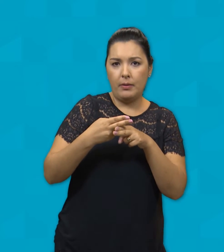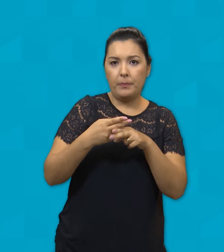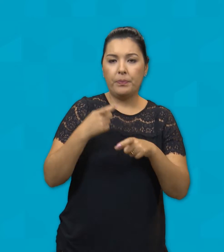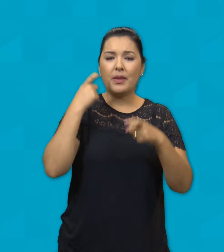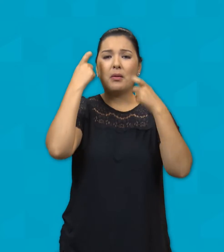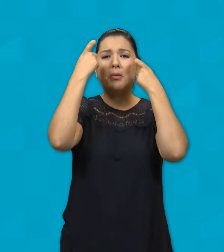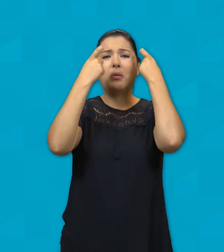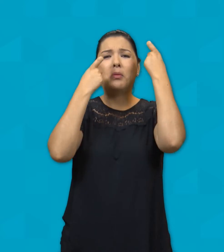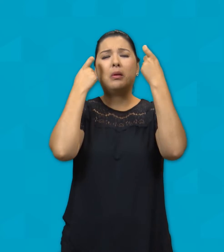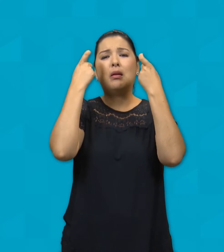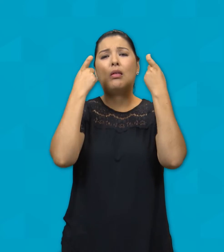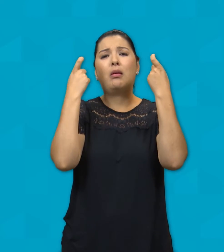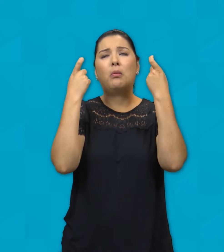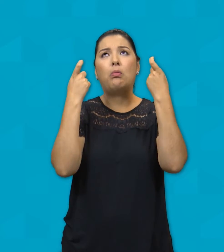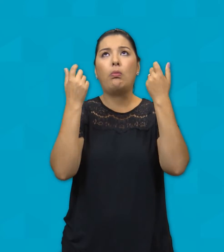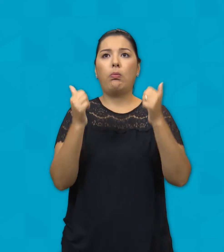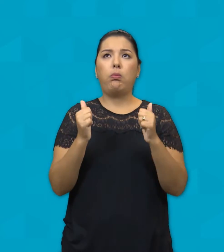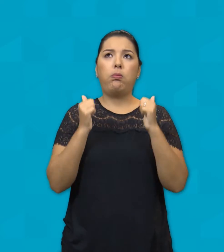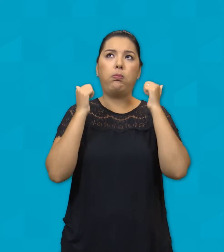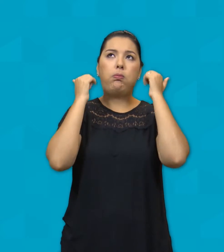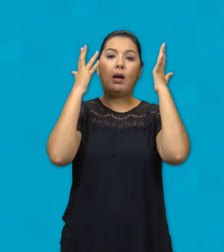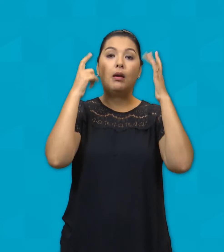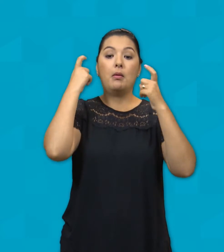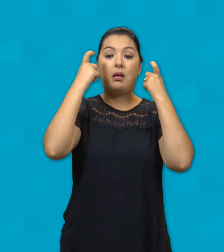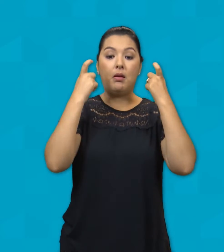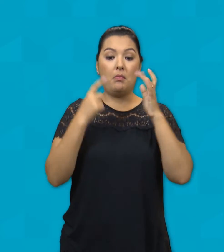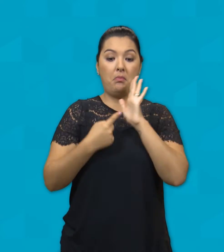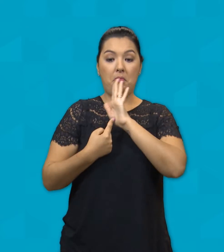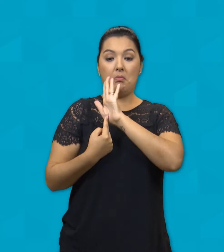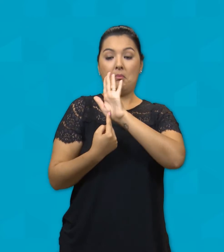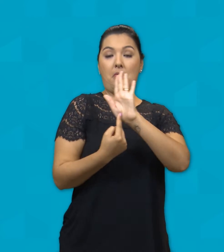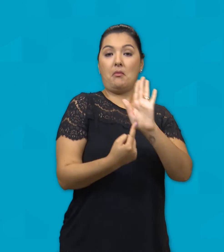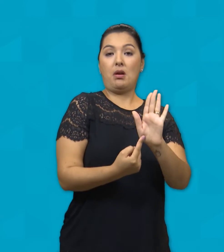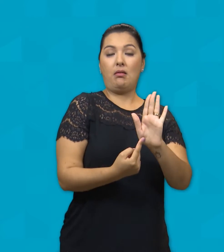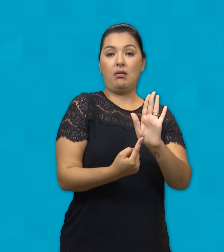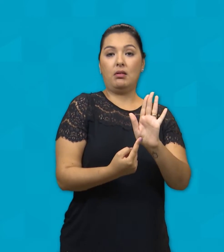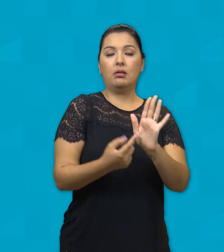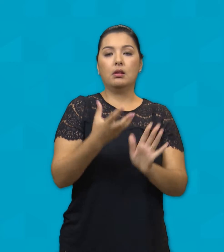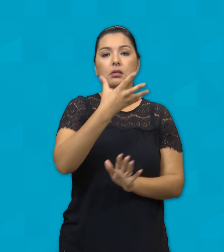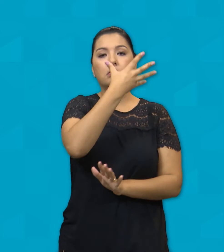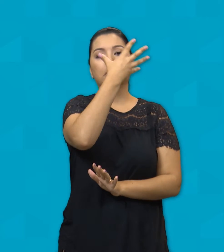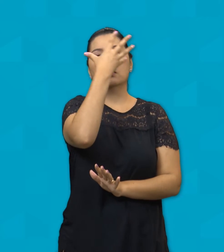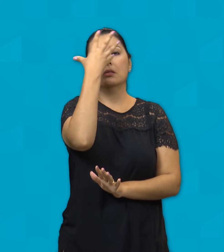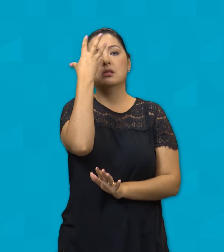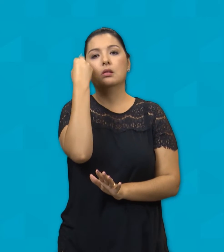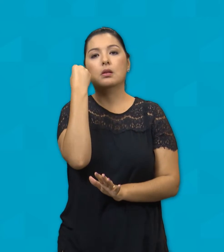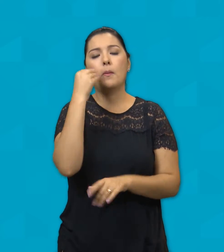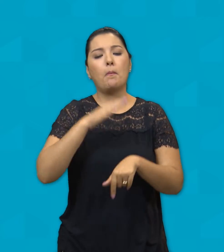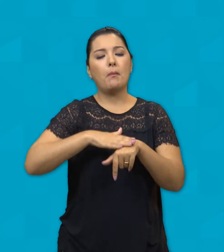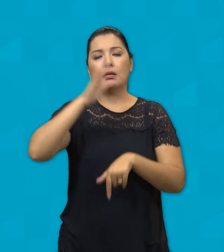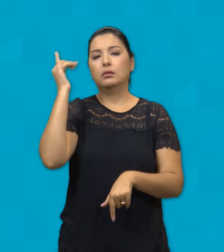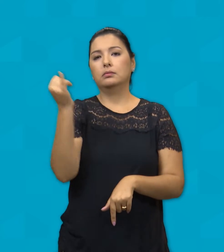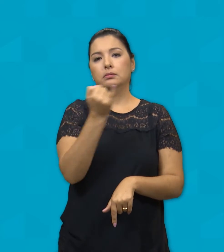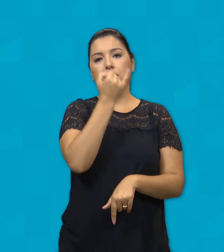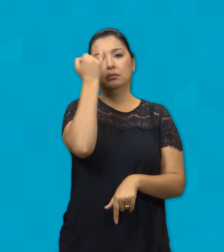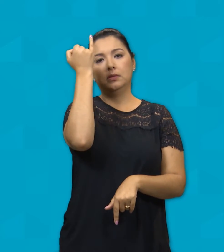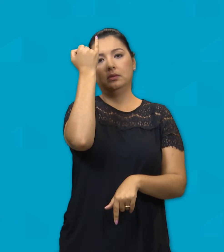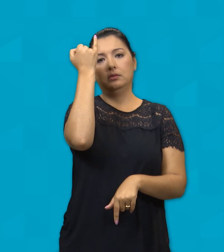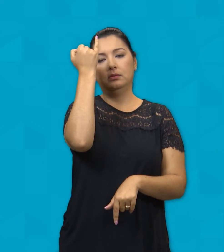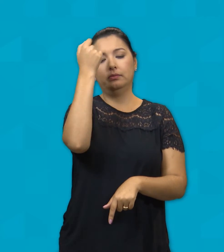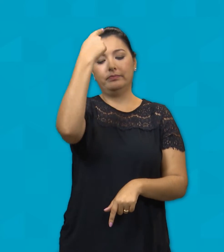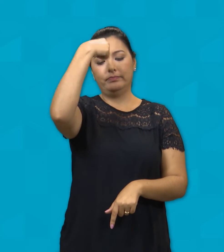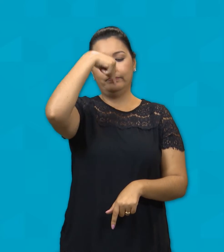preocupação exagerada com o exterior e se esqueciam do que é fundamental,